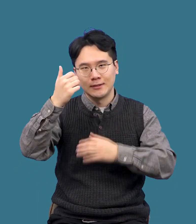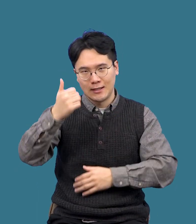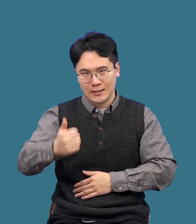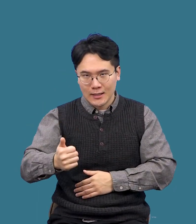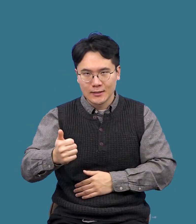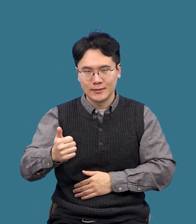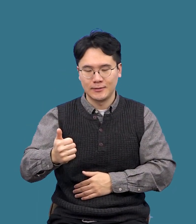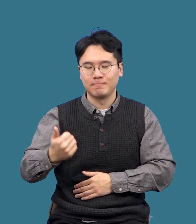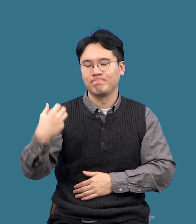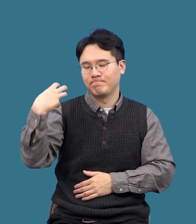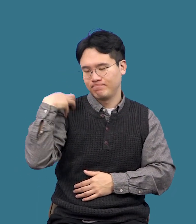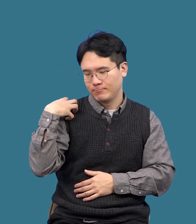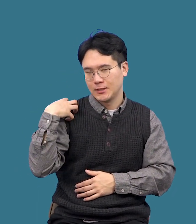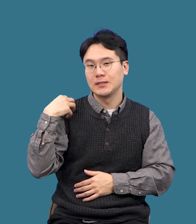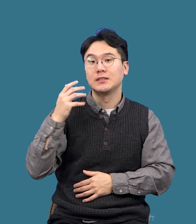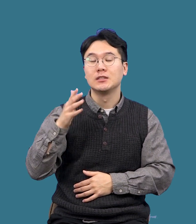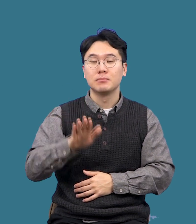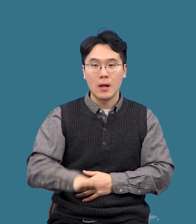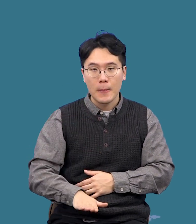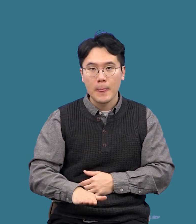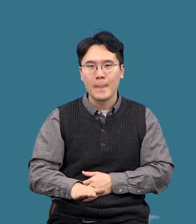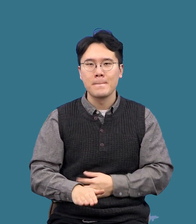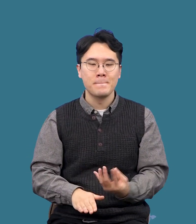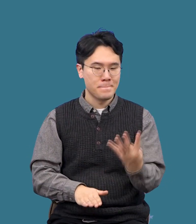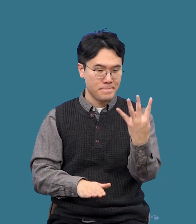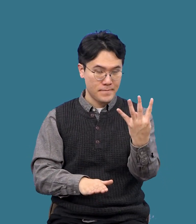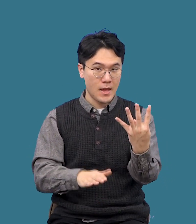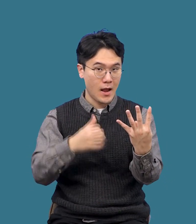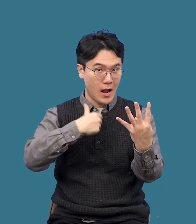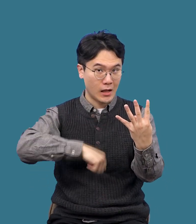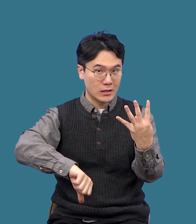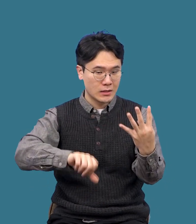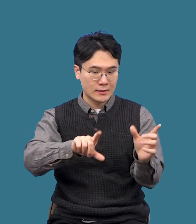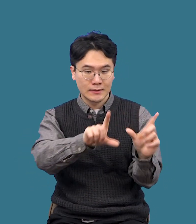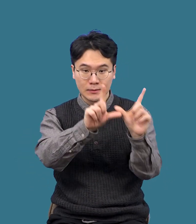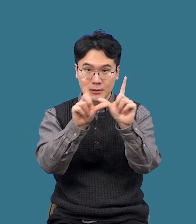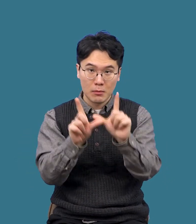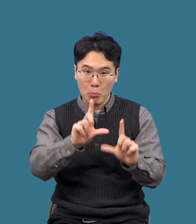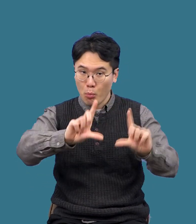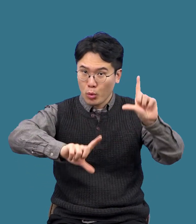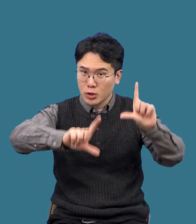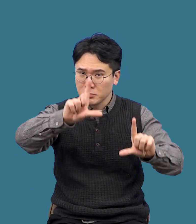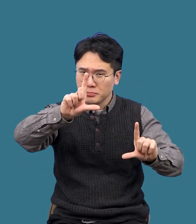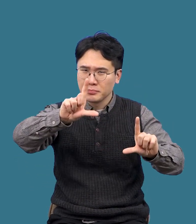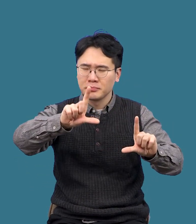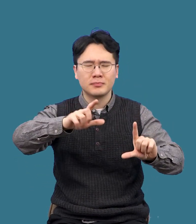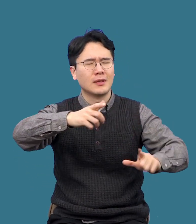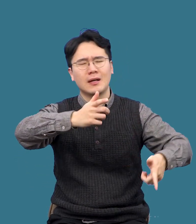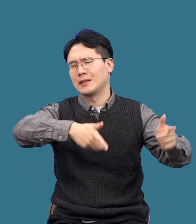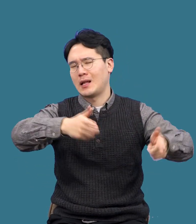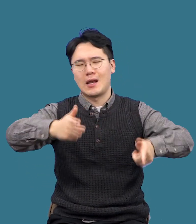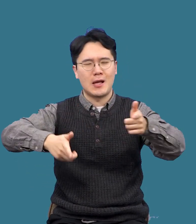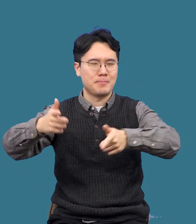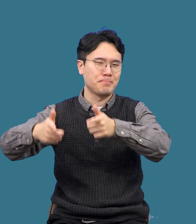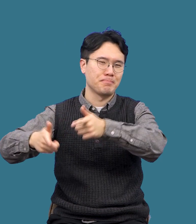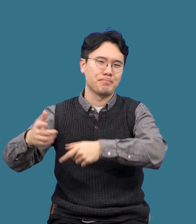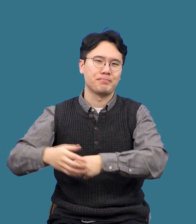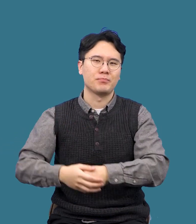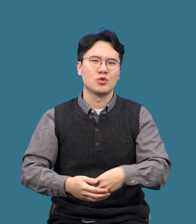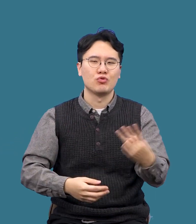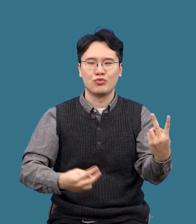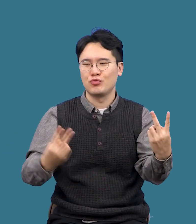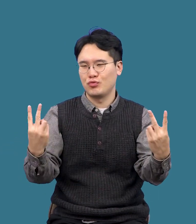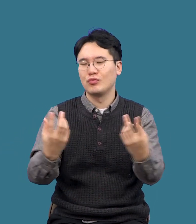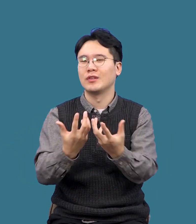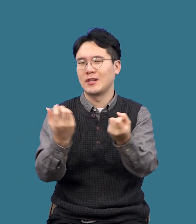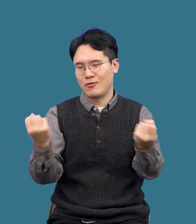직분을 위임받았지만 4아들의 삶이 똑같은 삶이 아니에요. 갈라지죠. 둘씩.